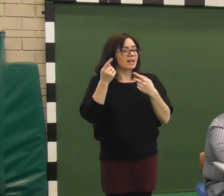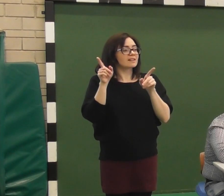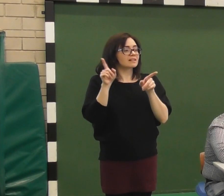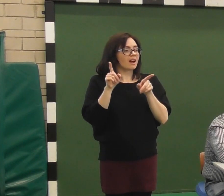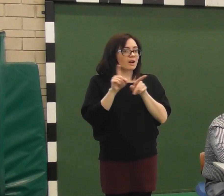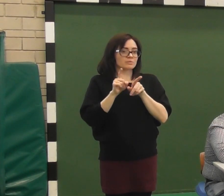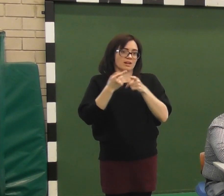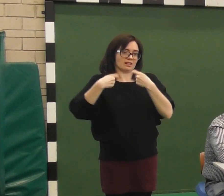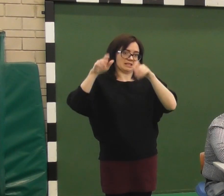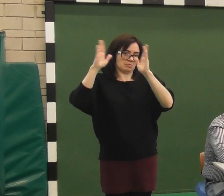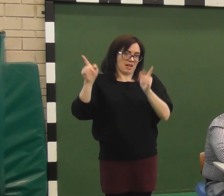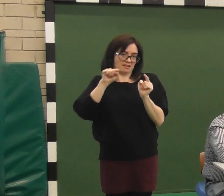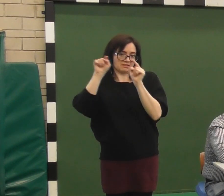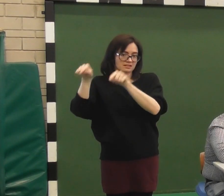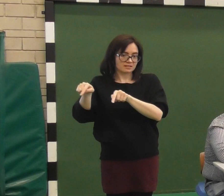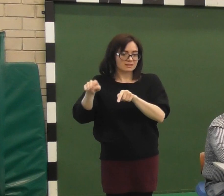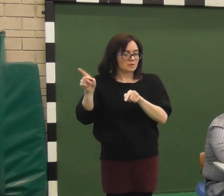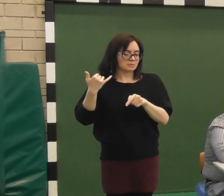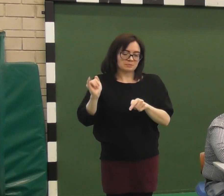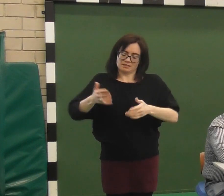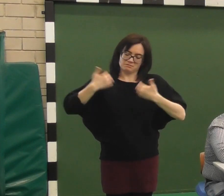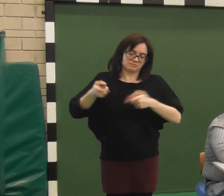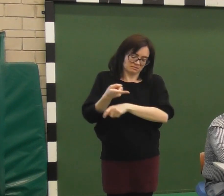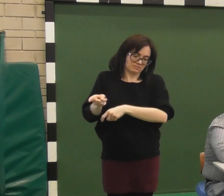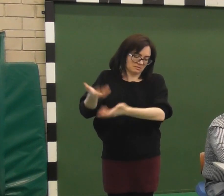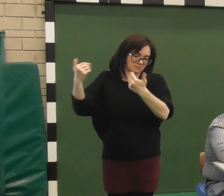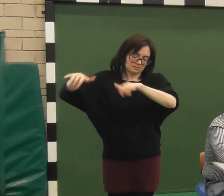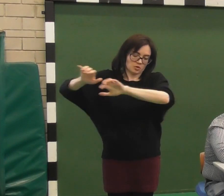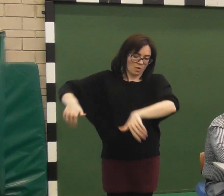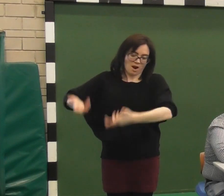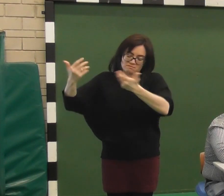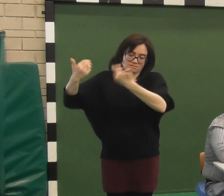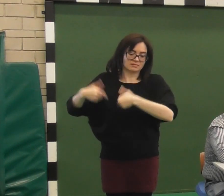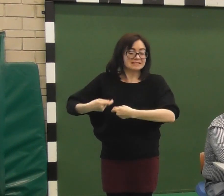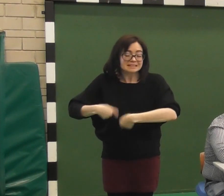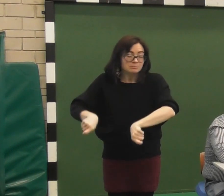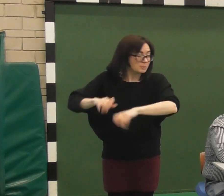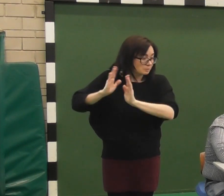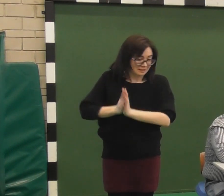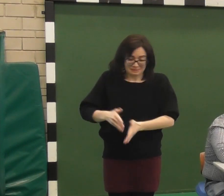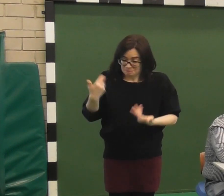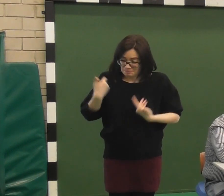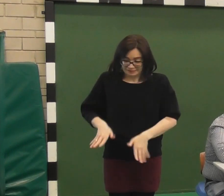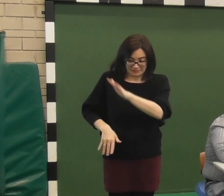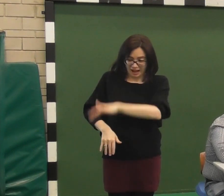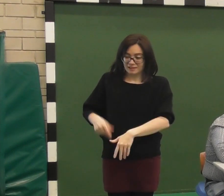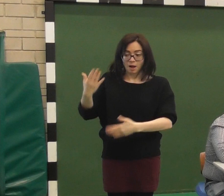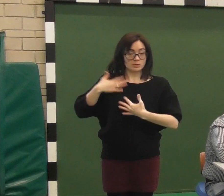és ott levet köztettek Mesztelárra, Romátyiből, mindent elvettek